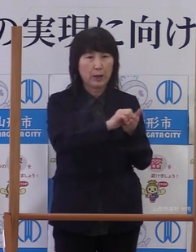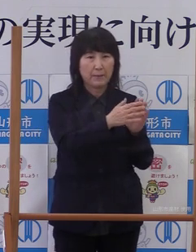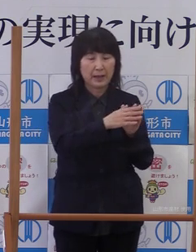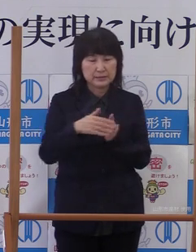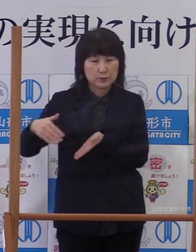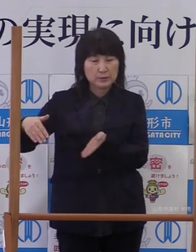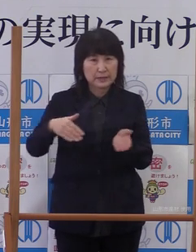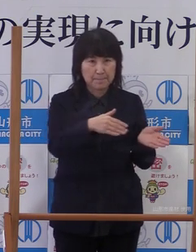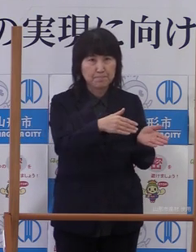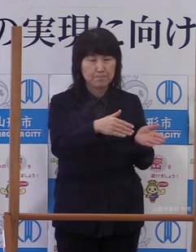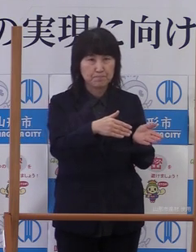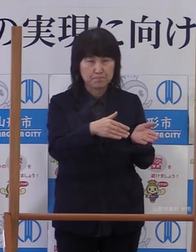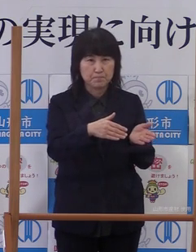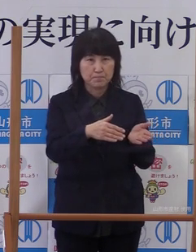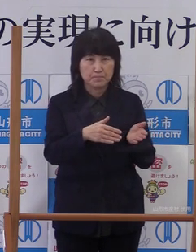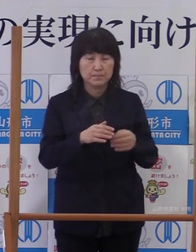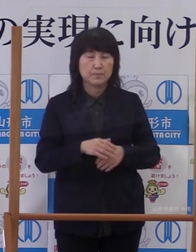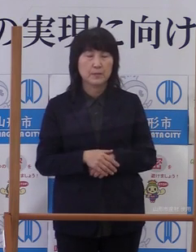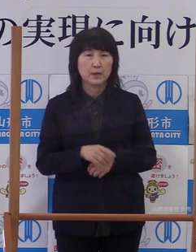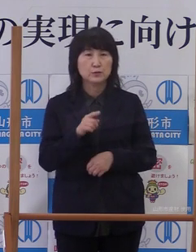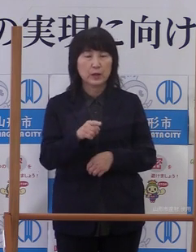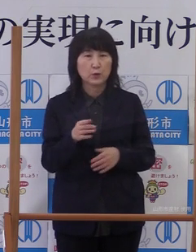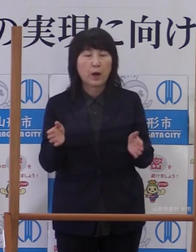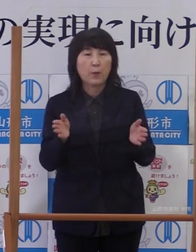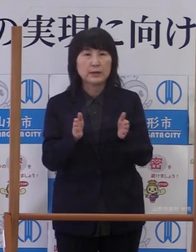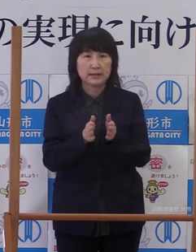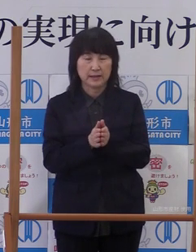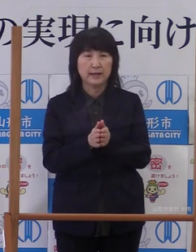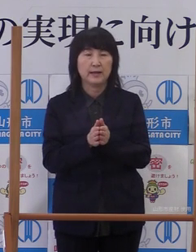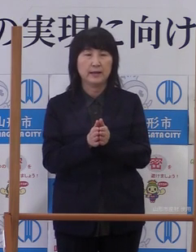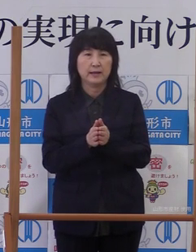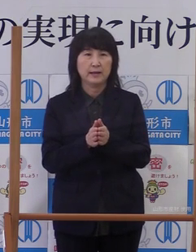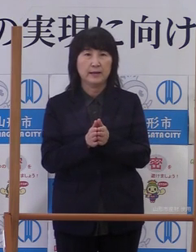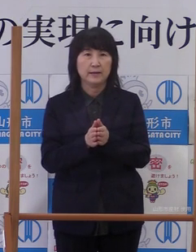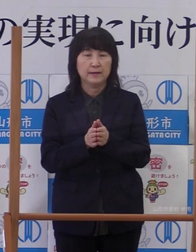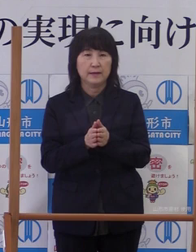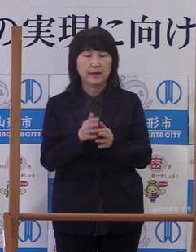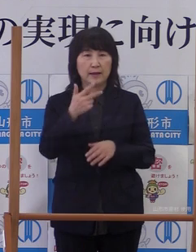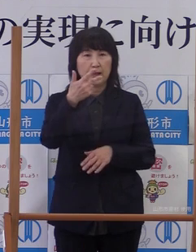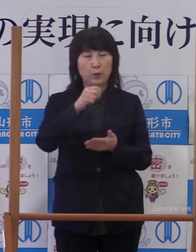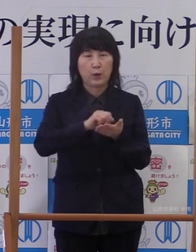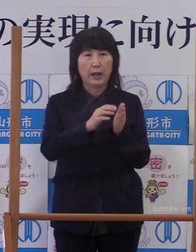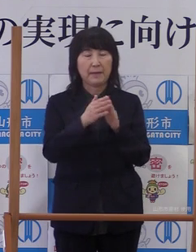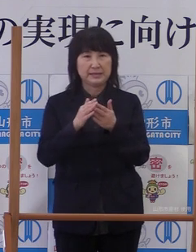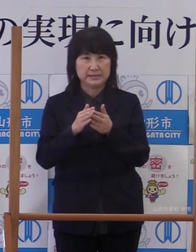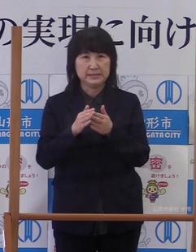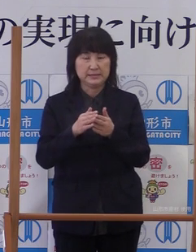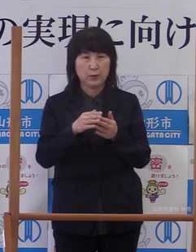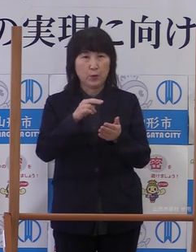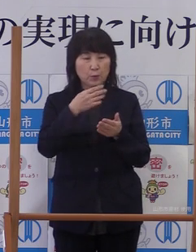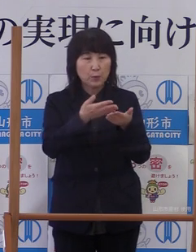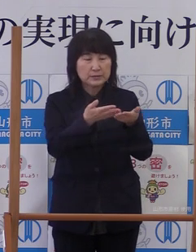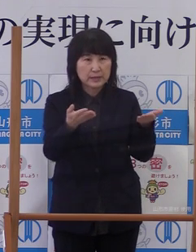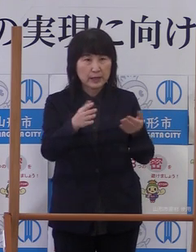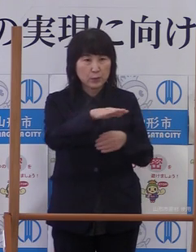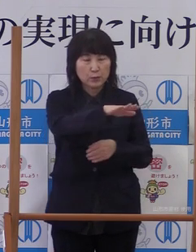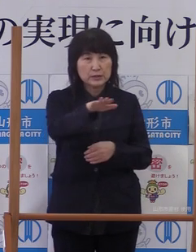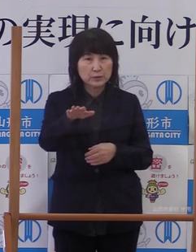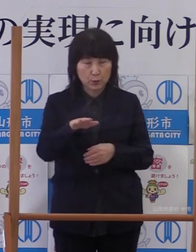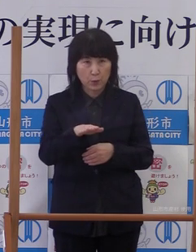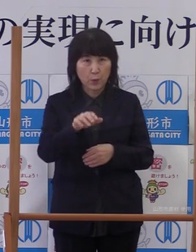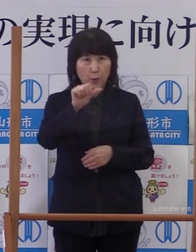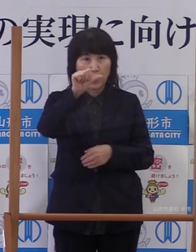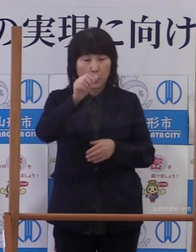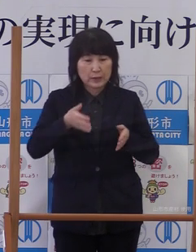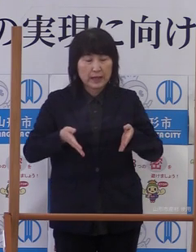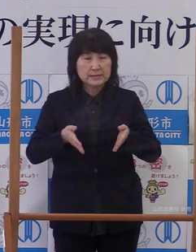路事業を進めておったんですが、これと合わせてですね、奈良岡町の料亭のある付近を御殿